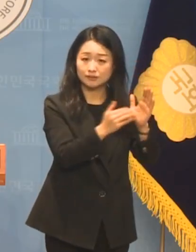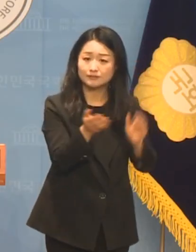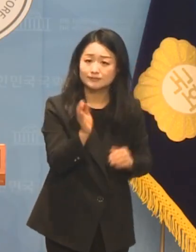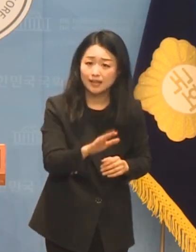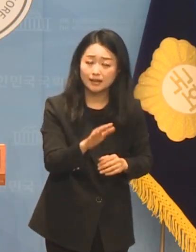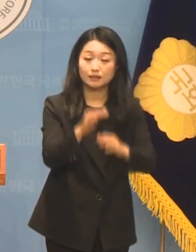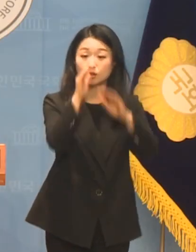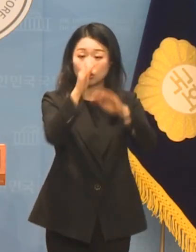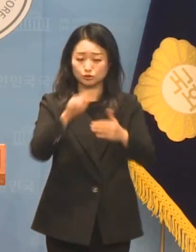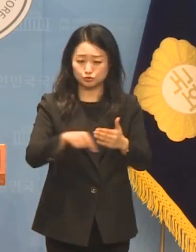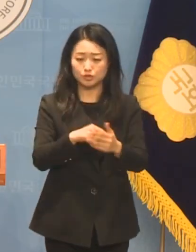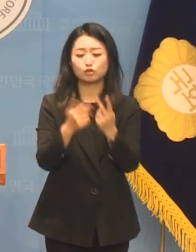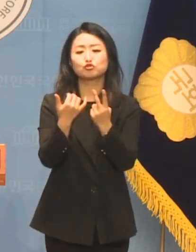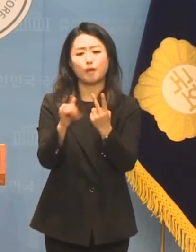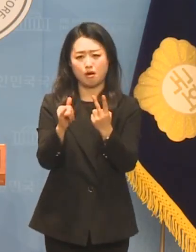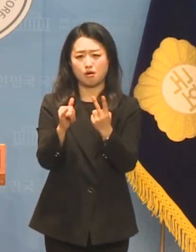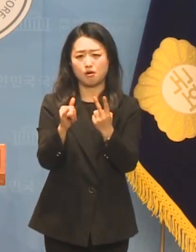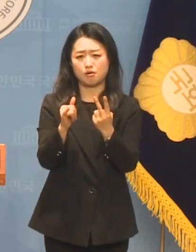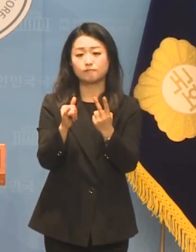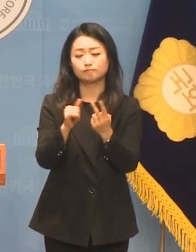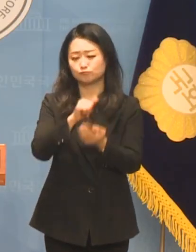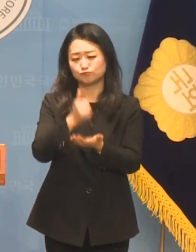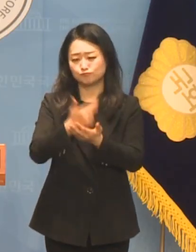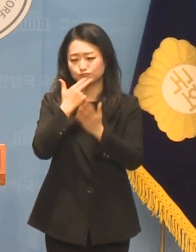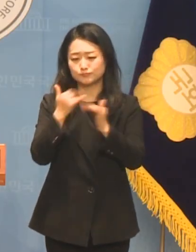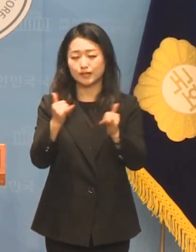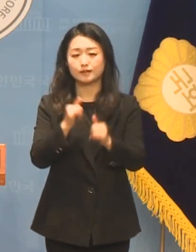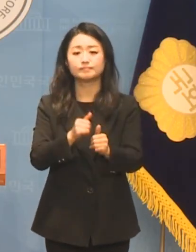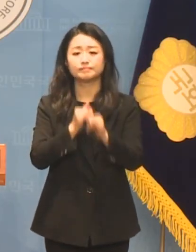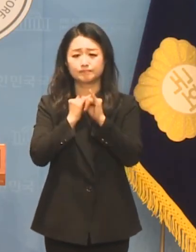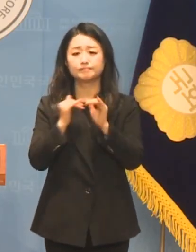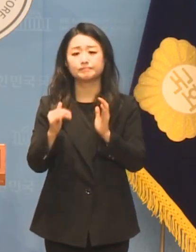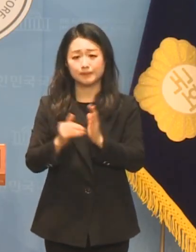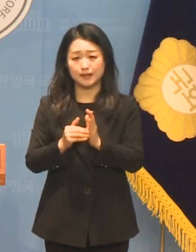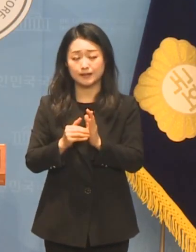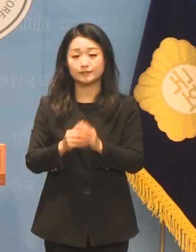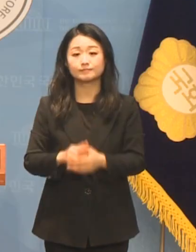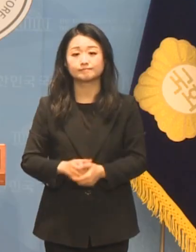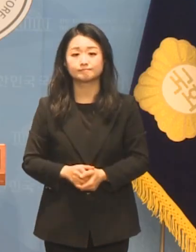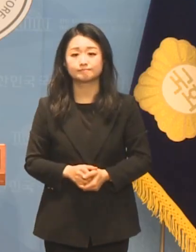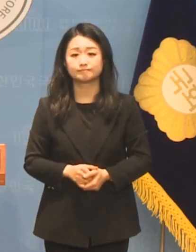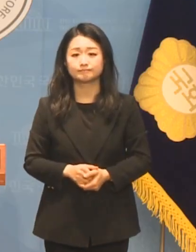그 과정에서 2명의 무고한 국민이 생을 마감하였습니다.